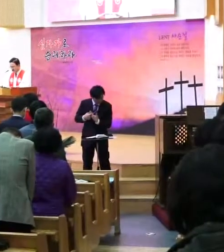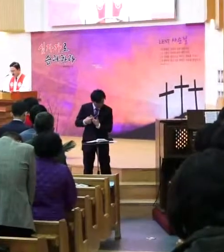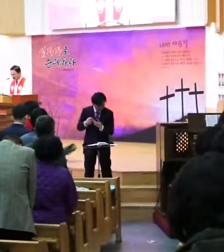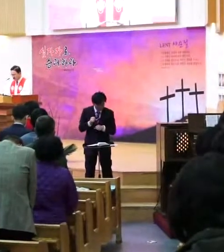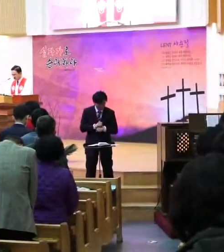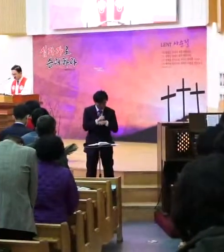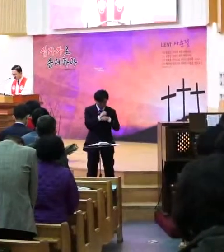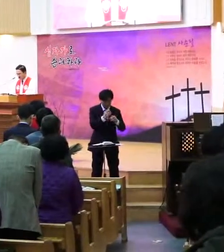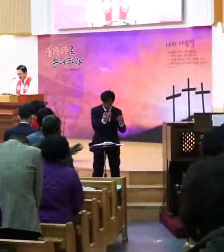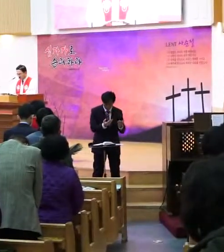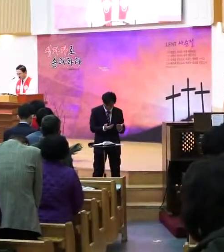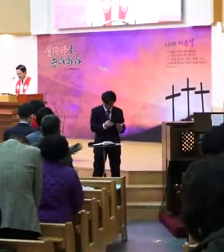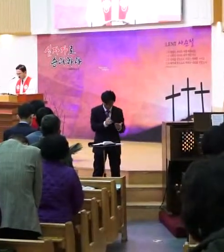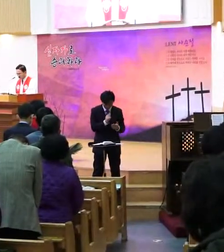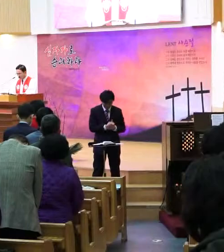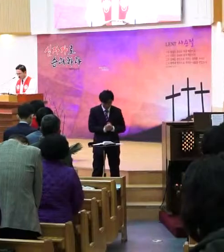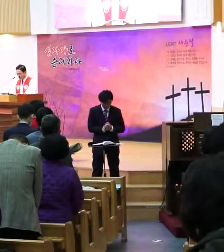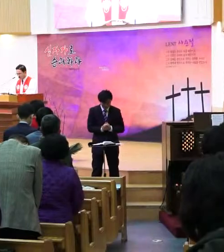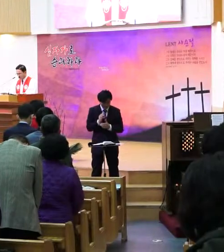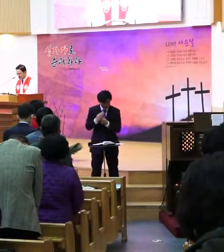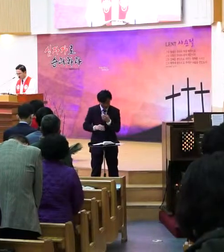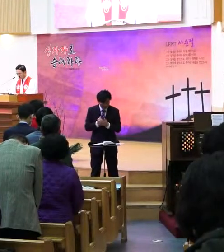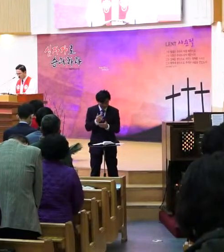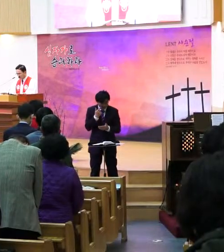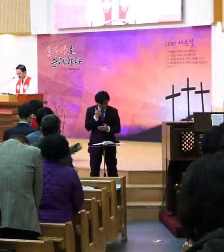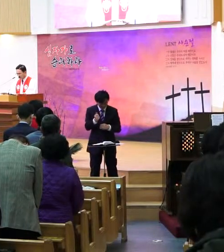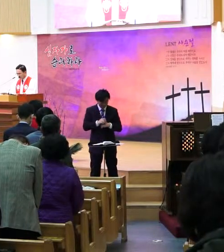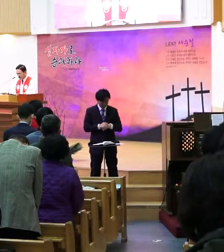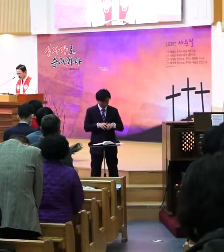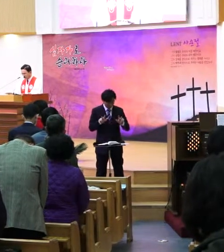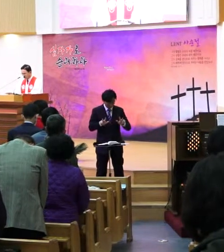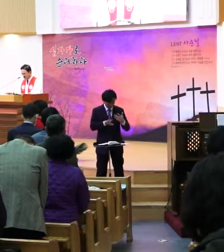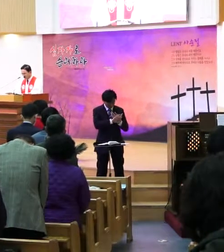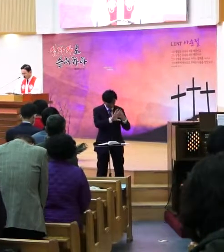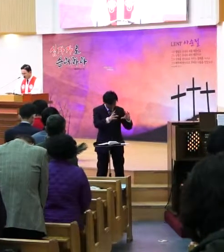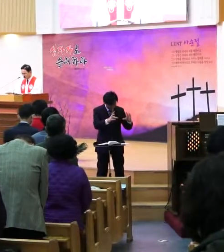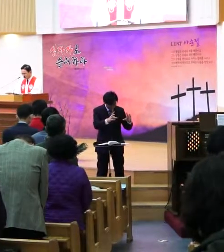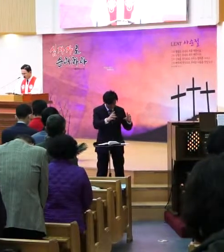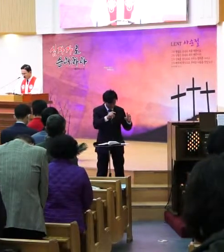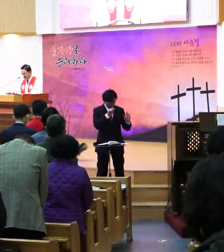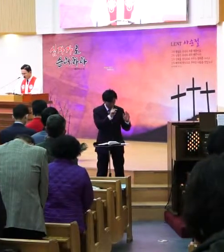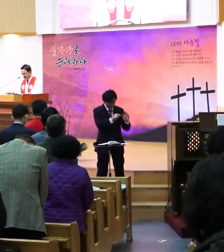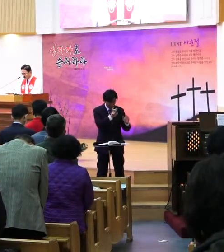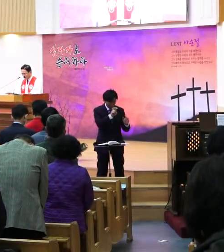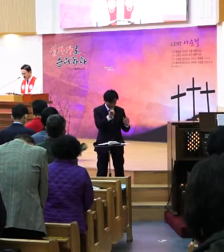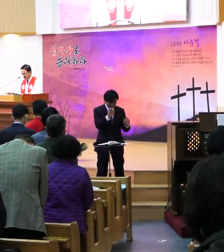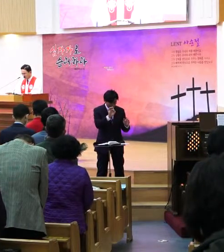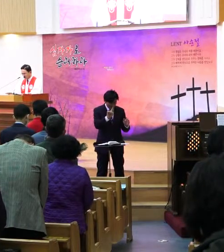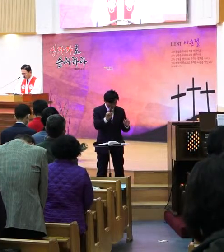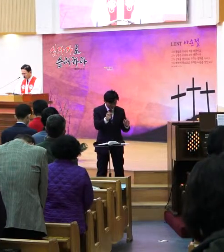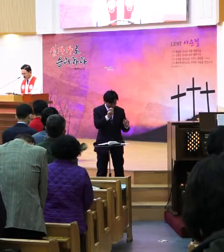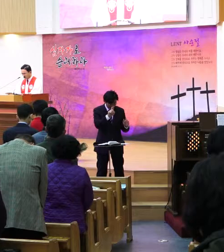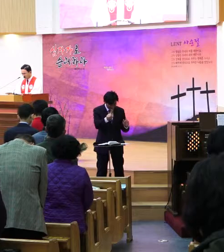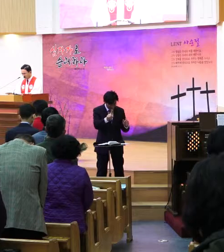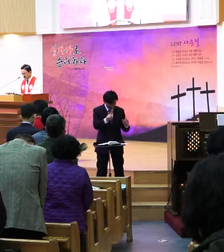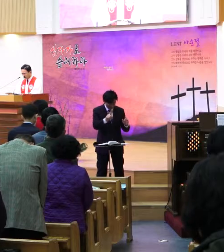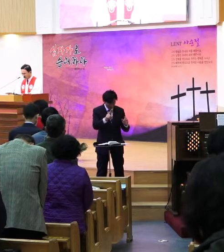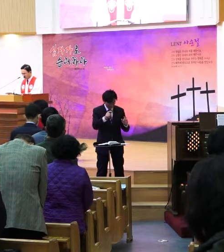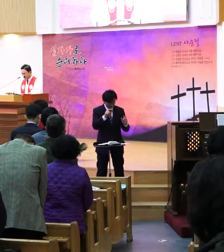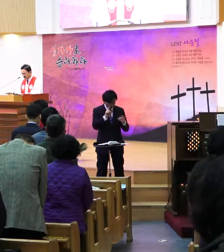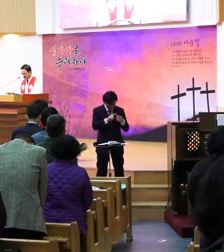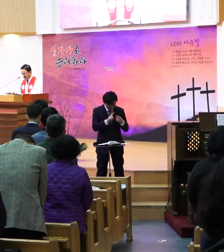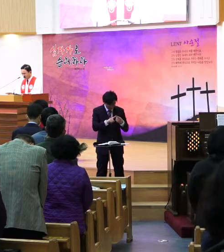시간 하나님께서 미얀마 땅에도 역사하시는 줄로 믿습니다. 아버지, 속히 그 땅의 이 악한 행위가 중단되고 그